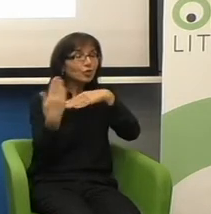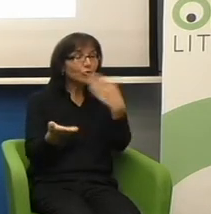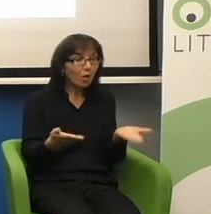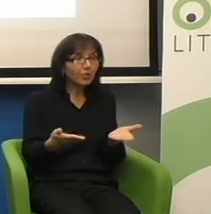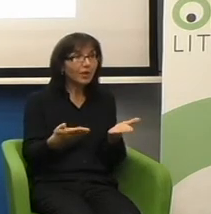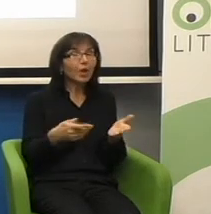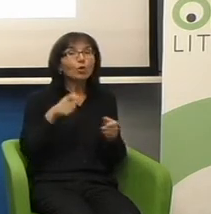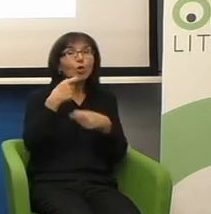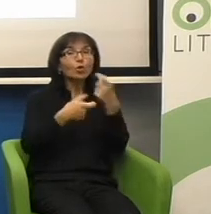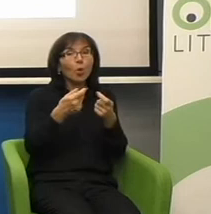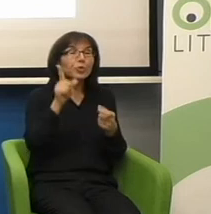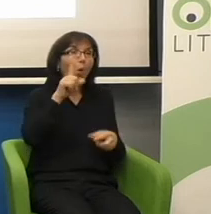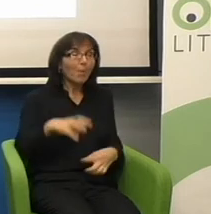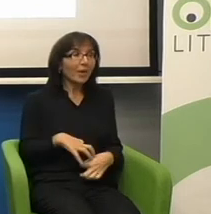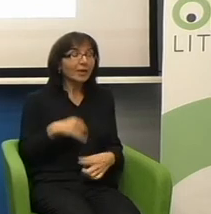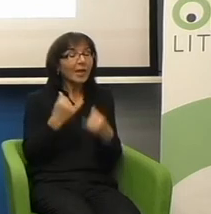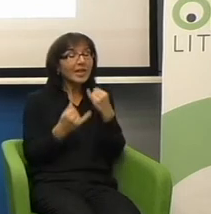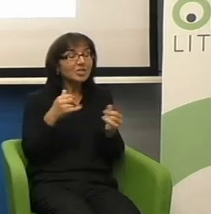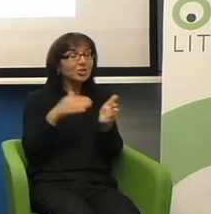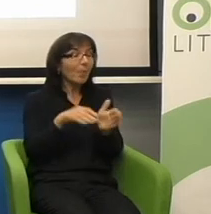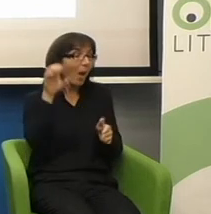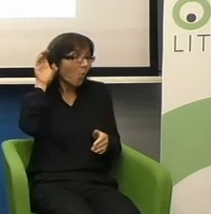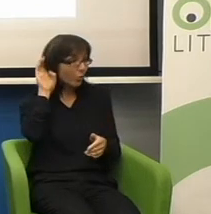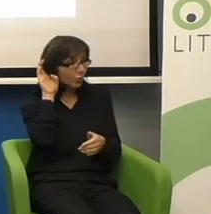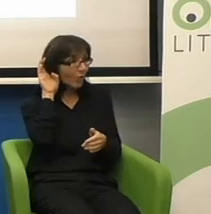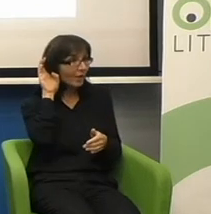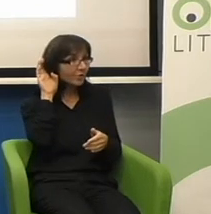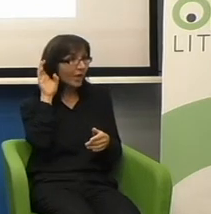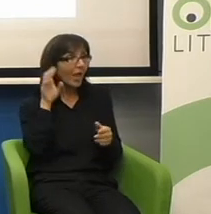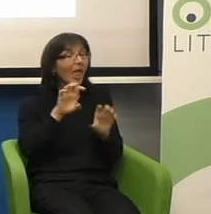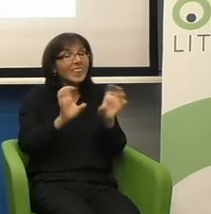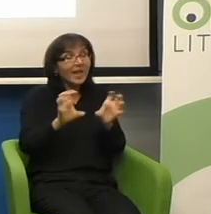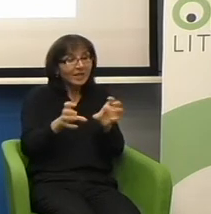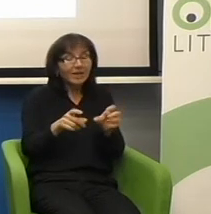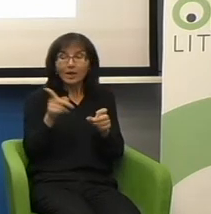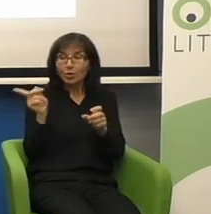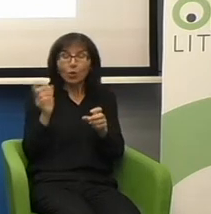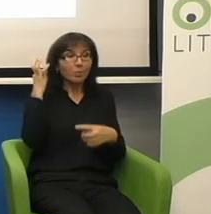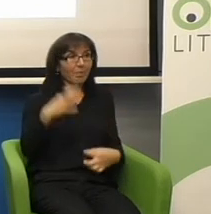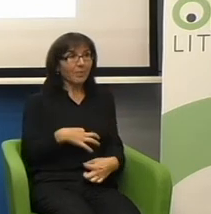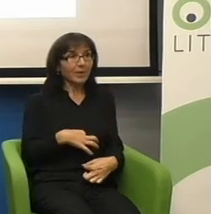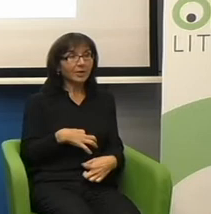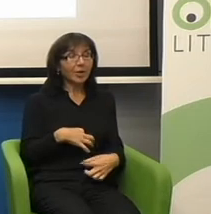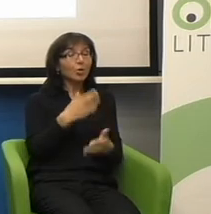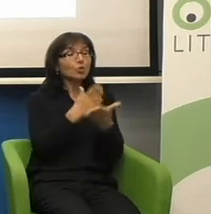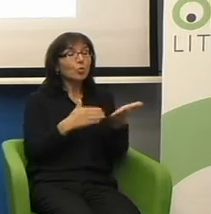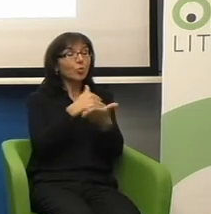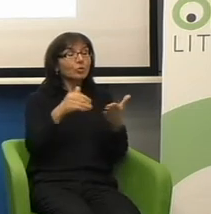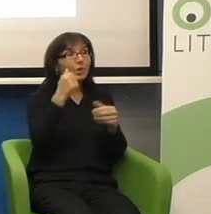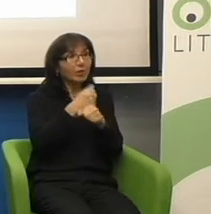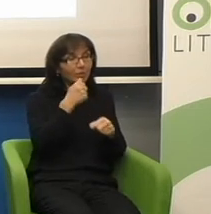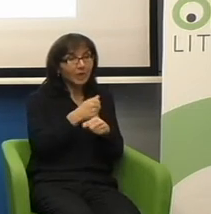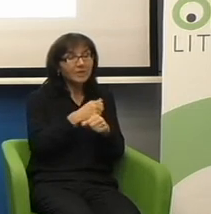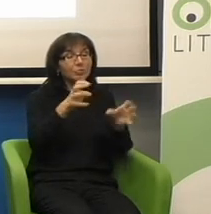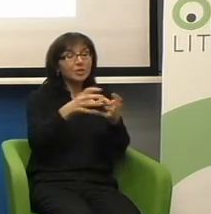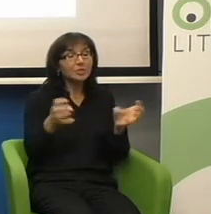Marek. Jeżeli trzeba odsłuchać ileś godzin nagrań, to robię to ja. To jest w zasadzie jedyny taki podział przy zbieraniu materiału. No to nie jest sprawiedliwe